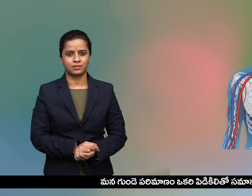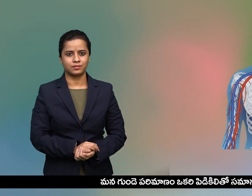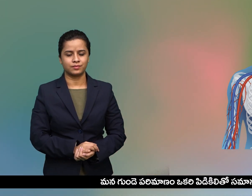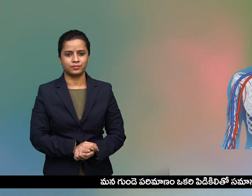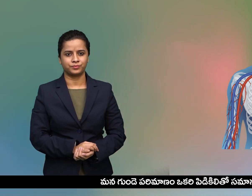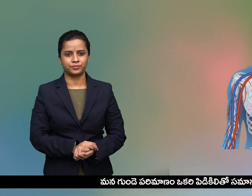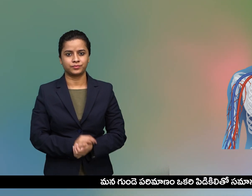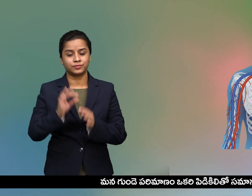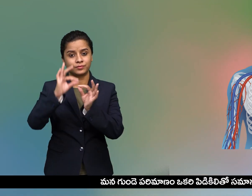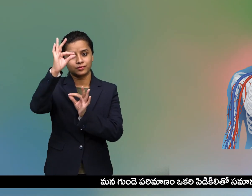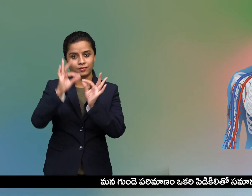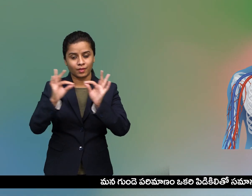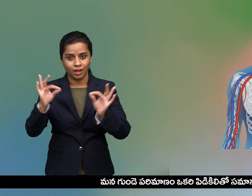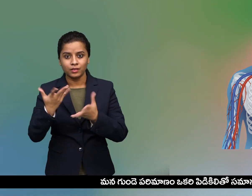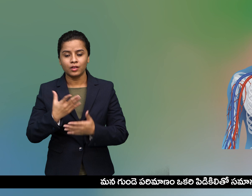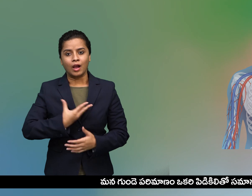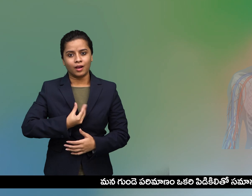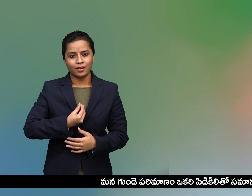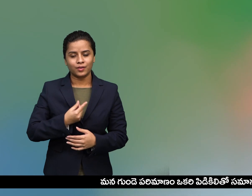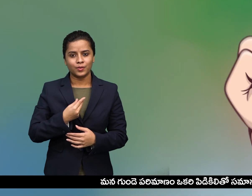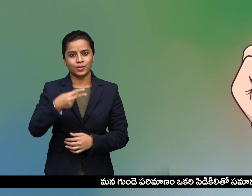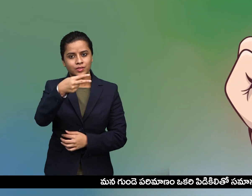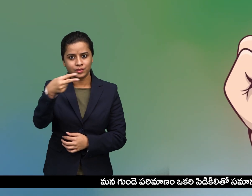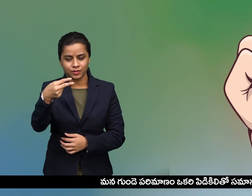మన గుండె పరిమాణం ఒకరి పిడికిలితో సమానం